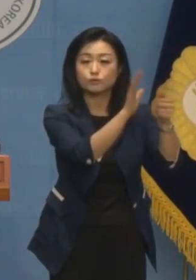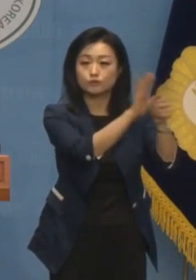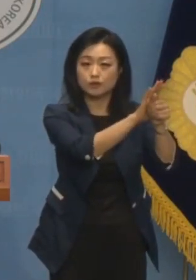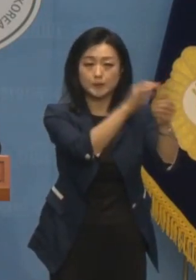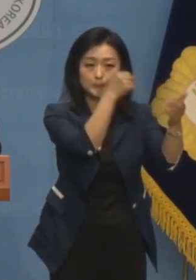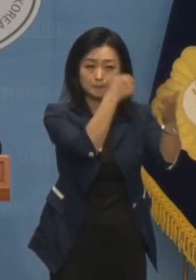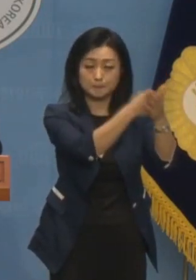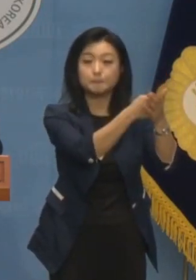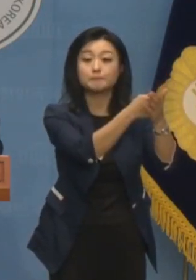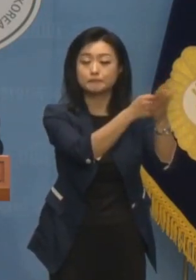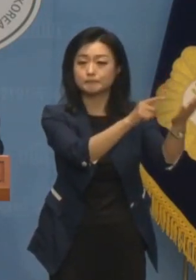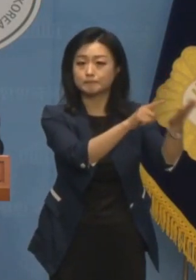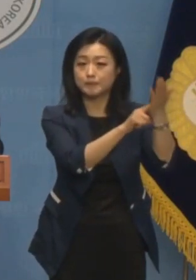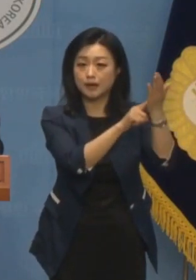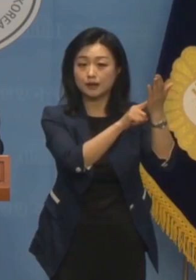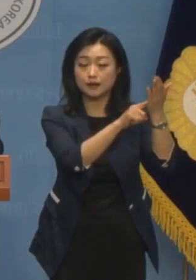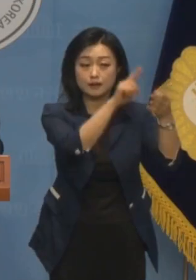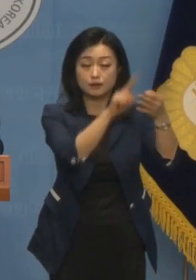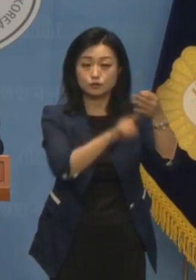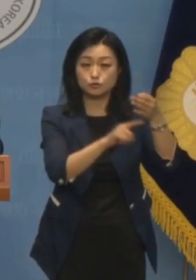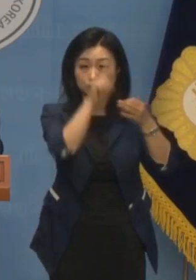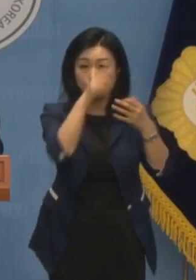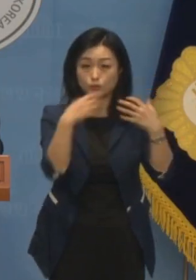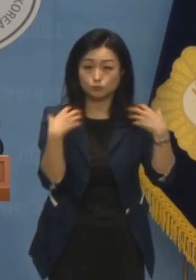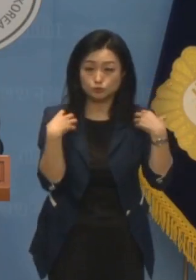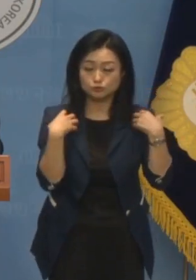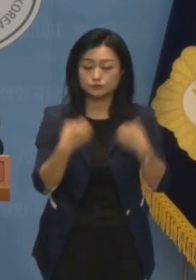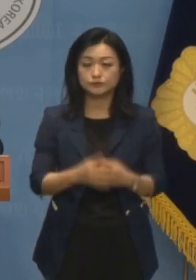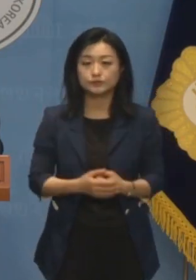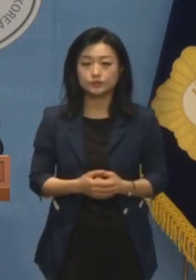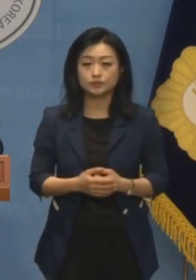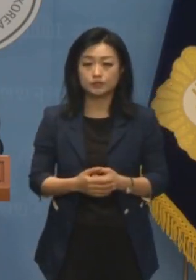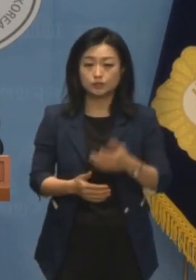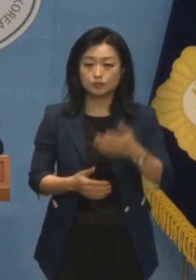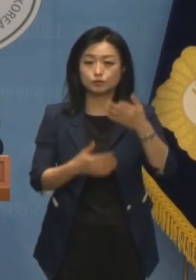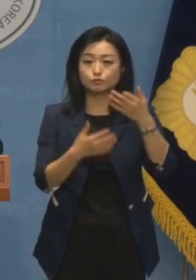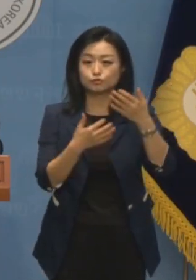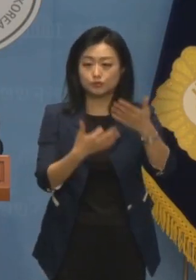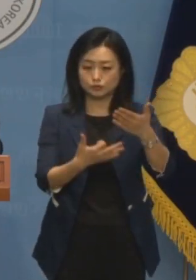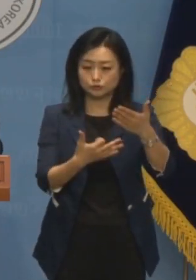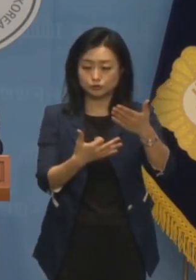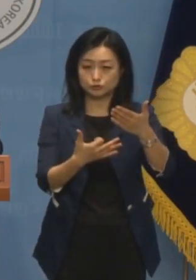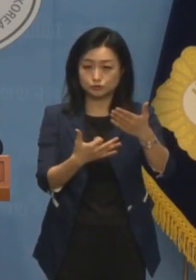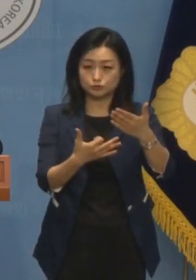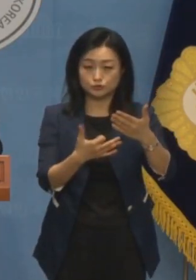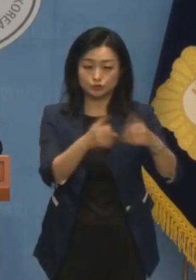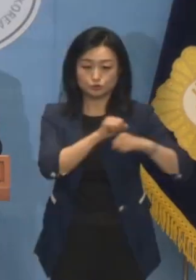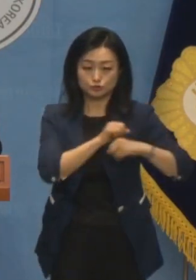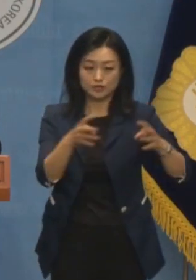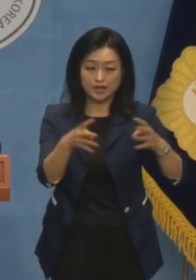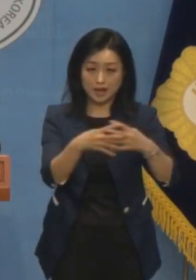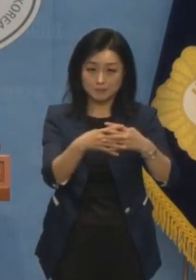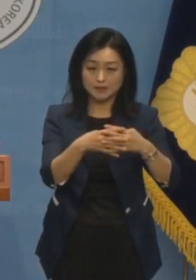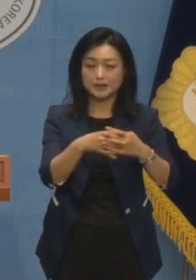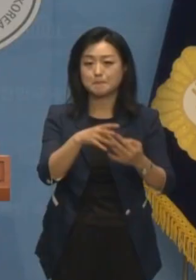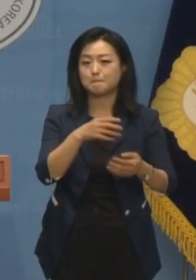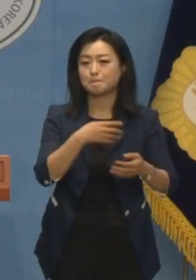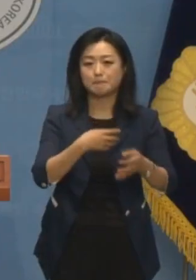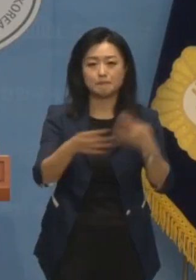했습니다. 윤석열 정부는 9.19 남북 군사 합의서 파기 등 대북 강경 정책으로 일관하고